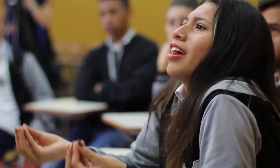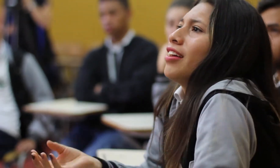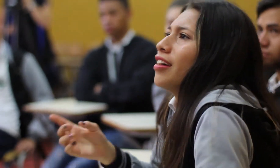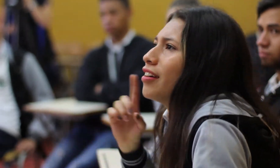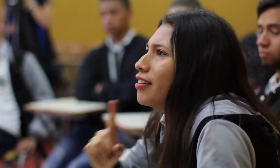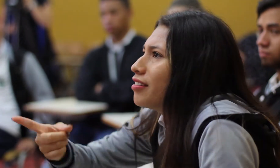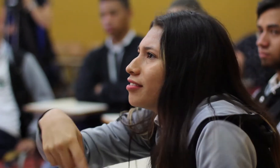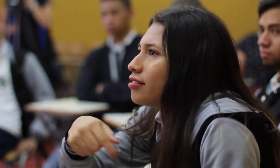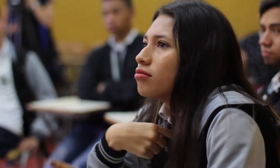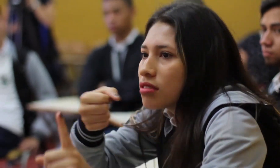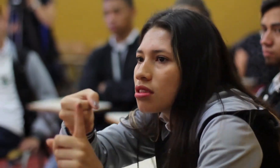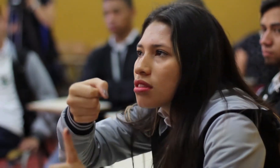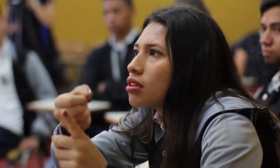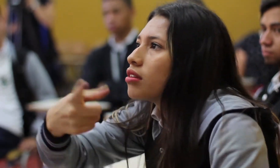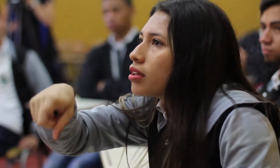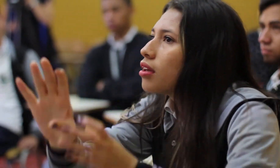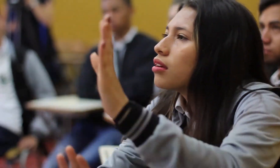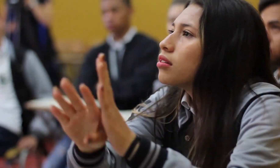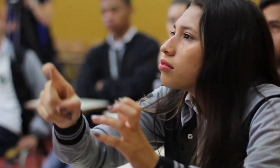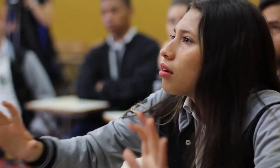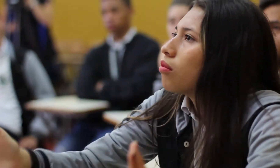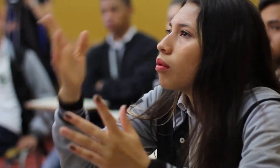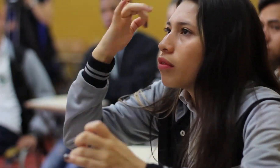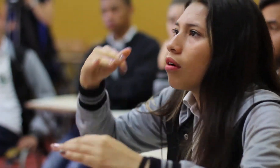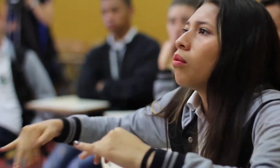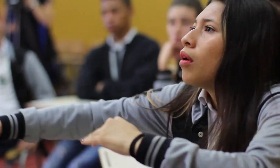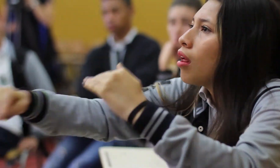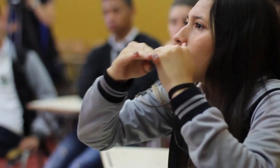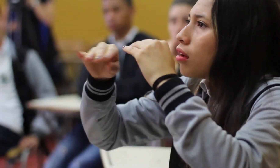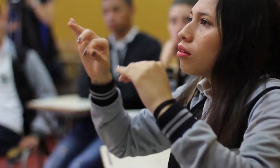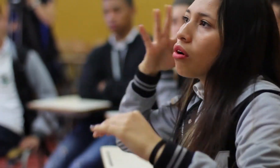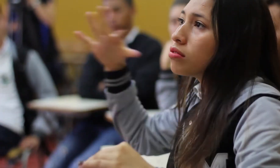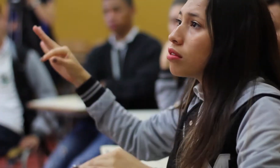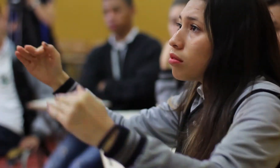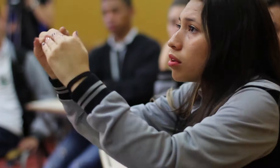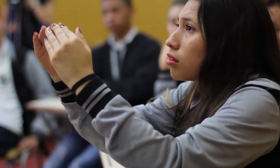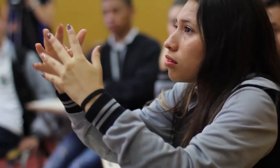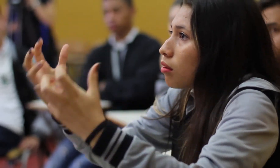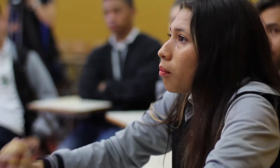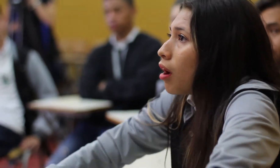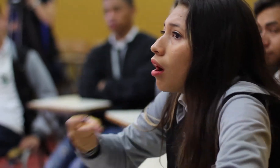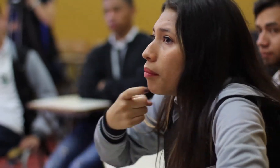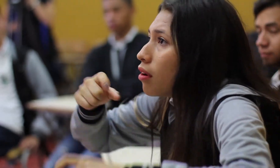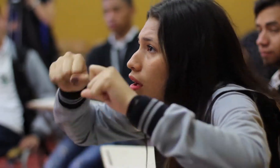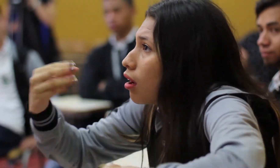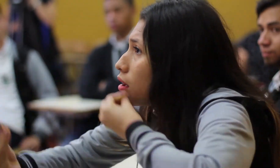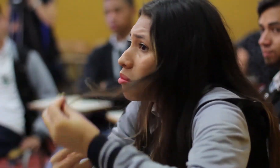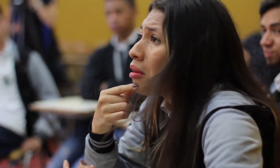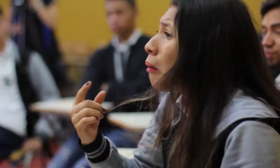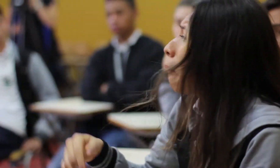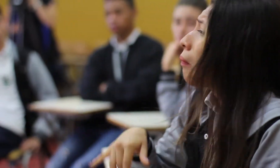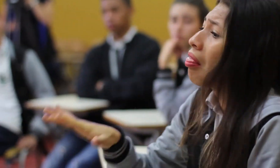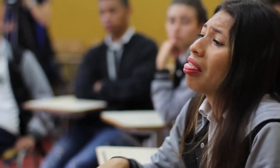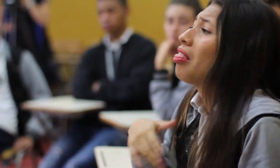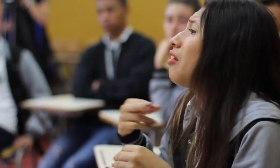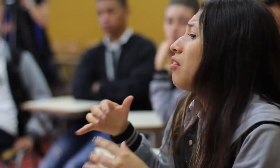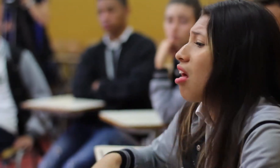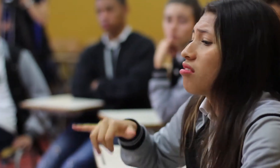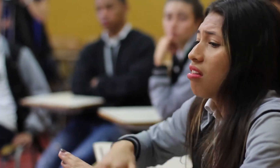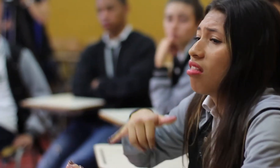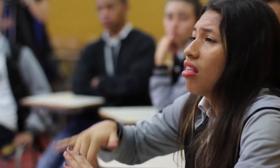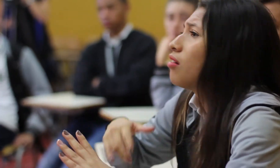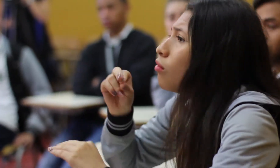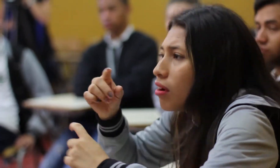Entonces, ¿qué podemos hacer nosotros los sordos para salir adelante? Ser iguales a los oyentes y ser capaces